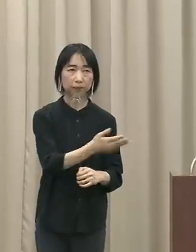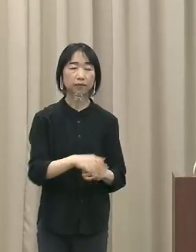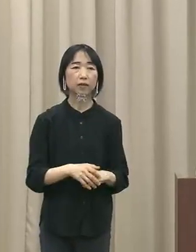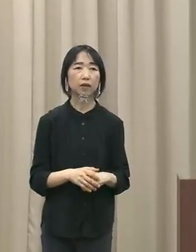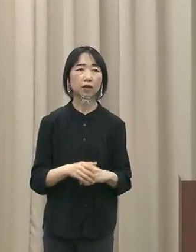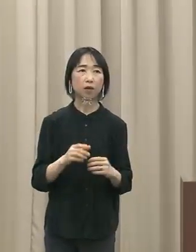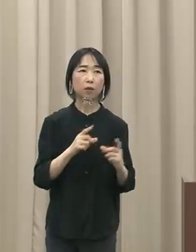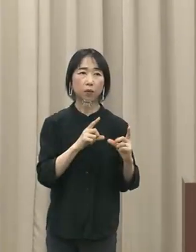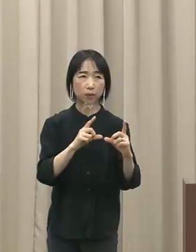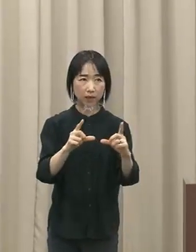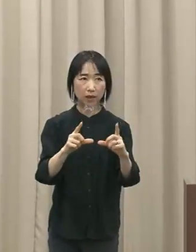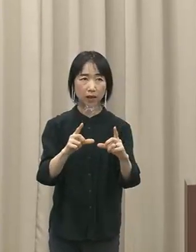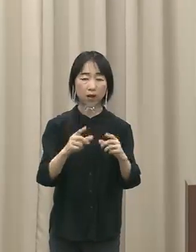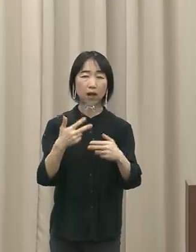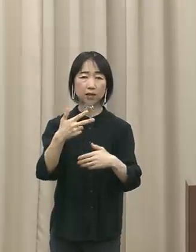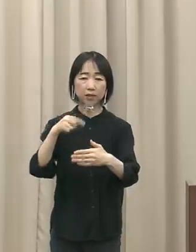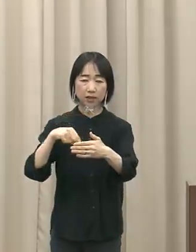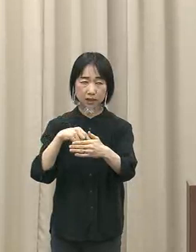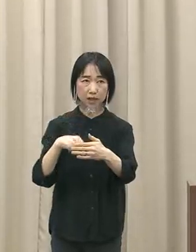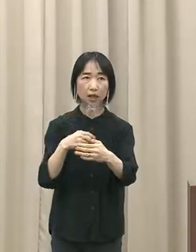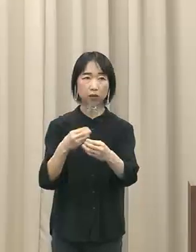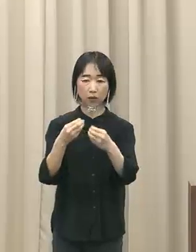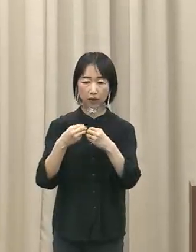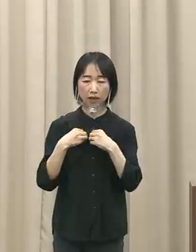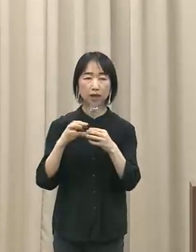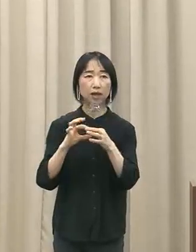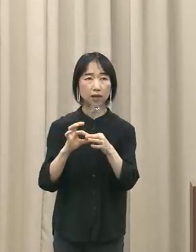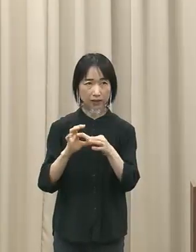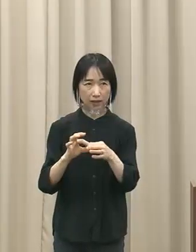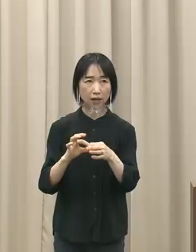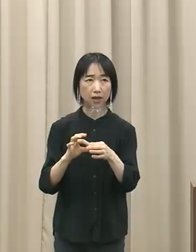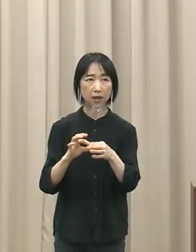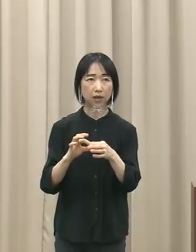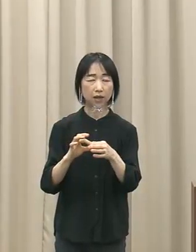市中の感染につきましては、先日も